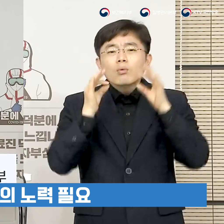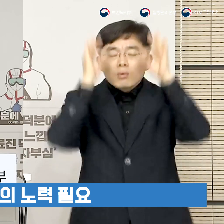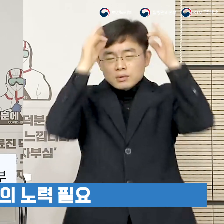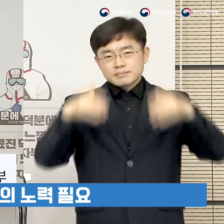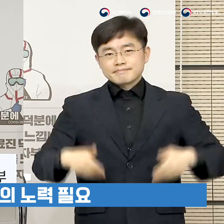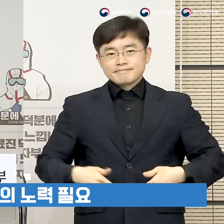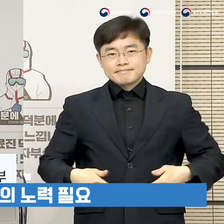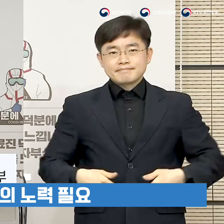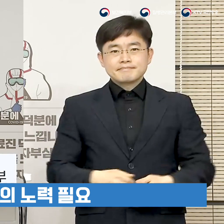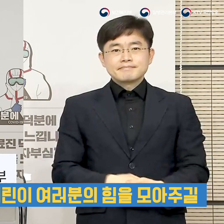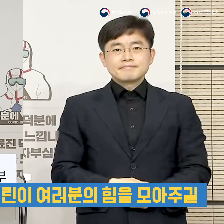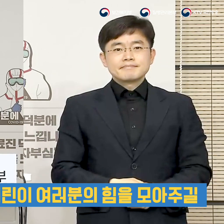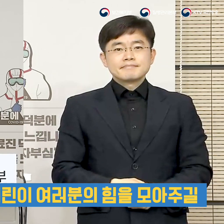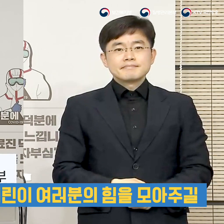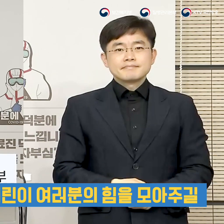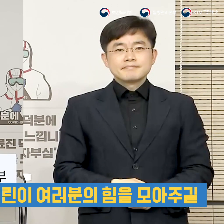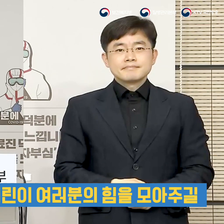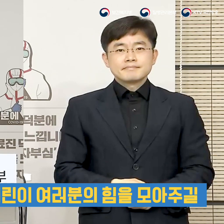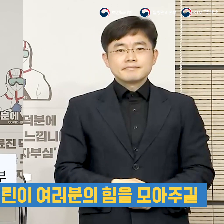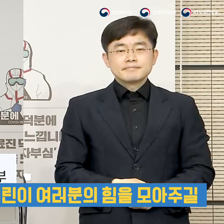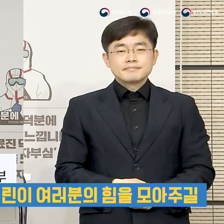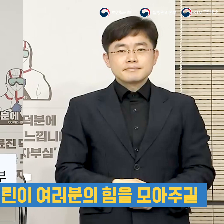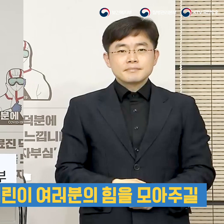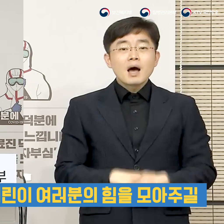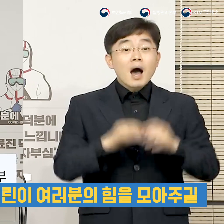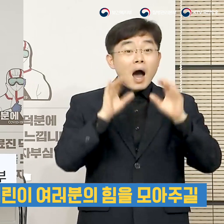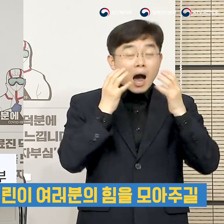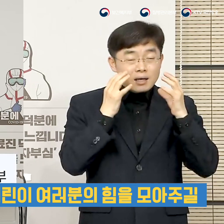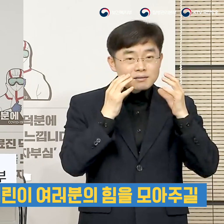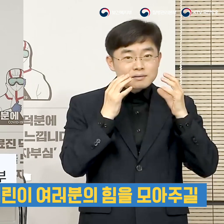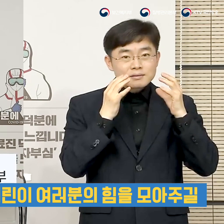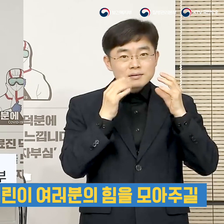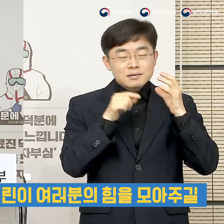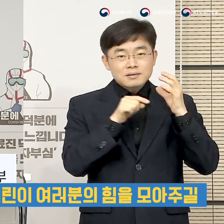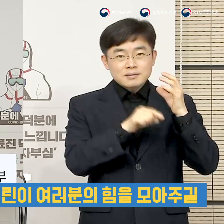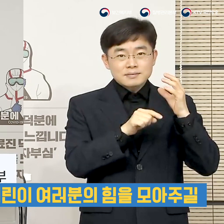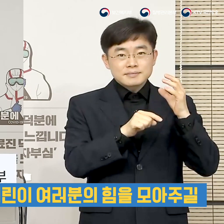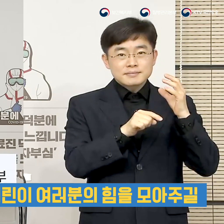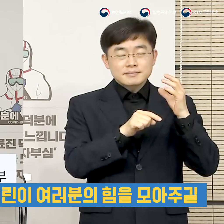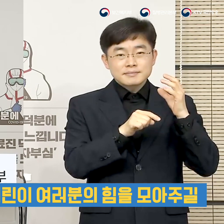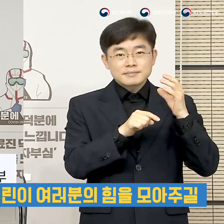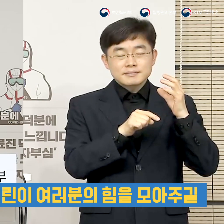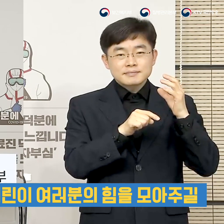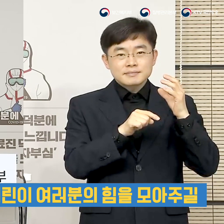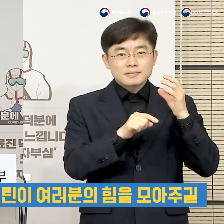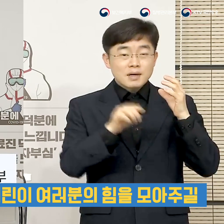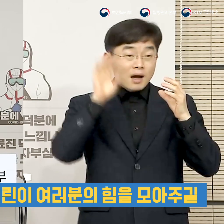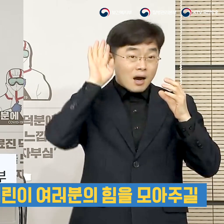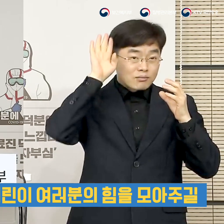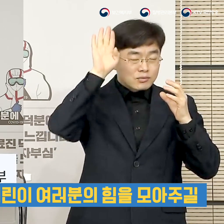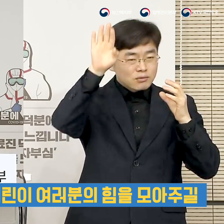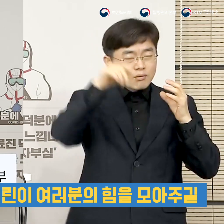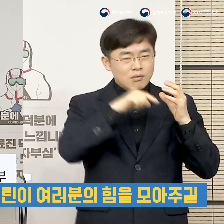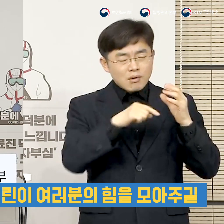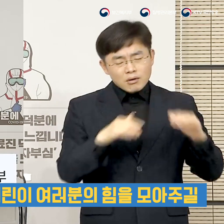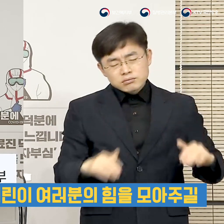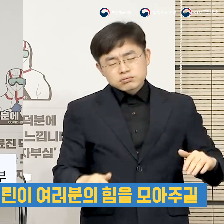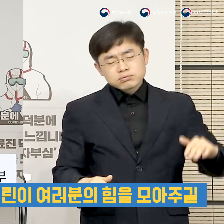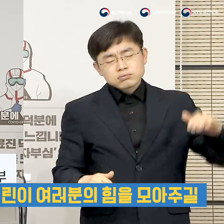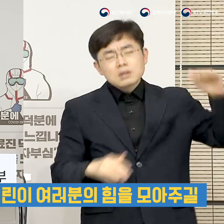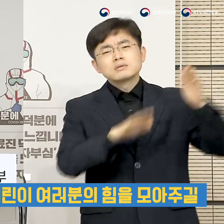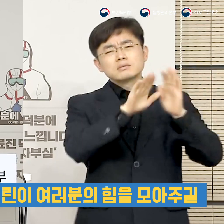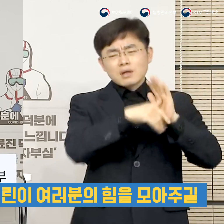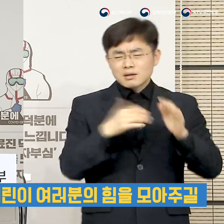시점입니다. 우리의 미래인 어린이들에게 이번 코로나19 상황이 트라우마나